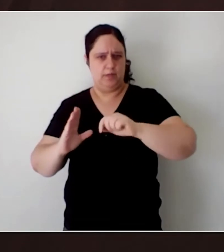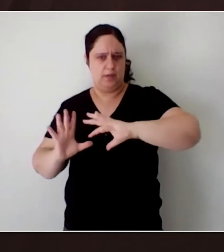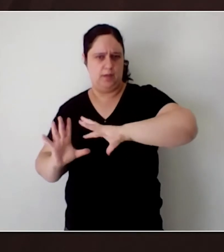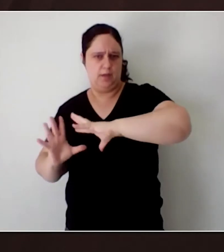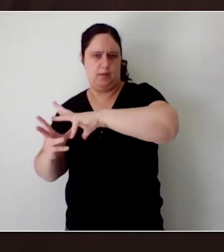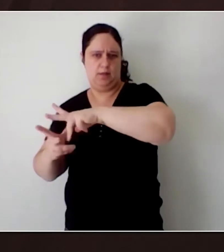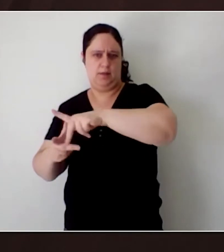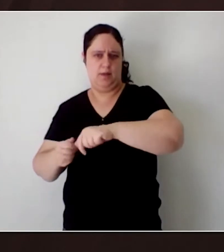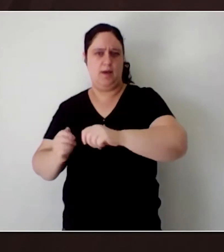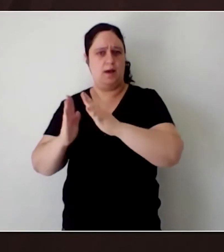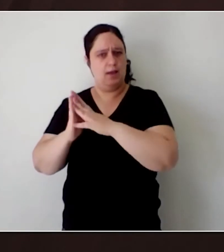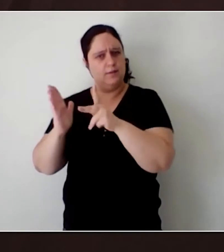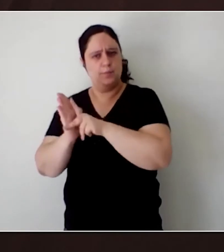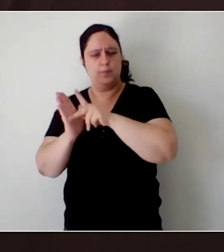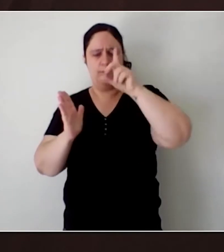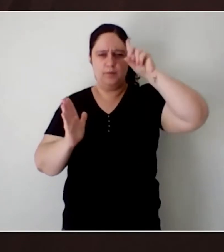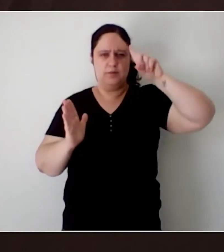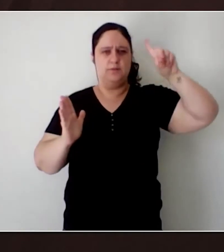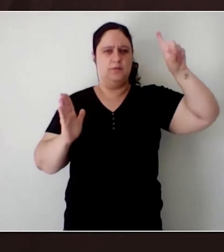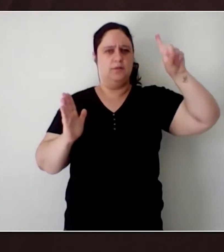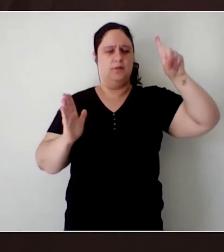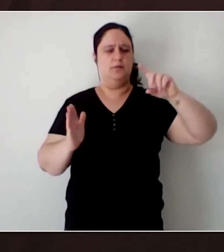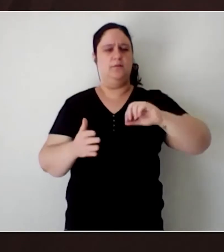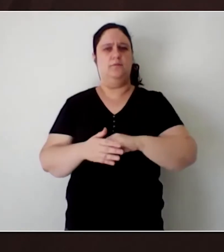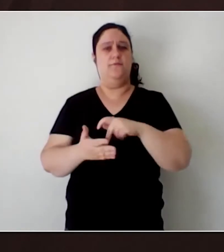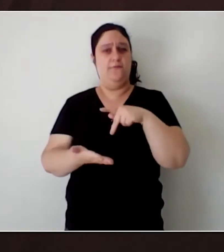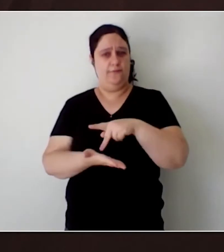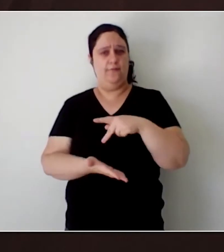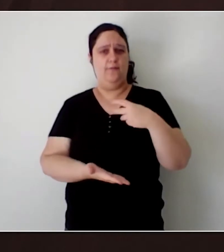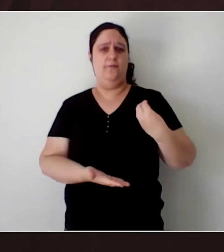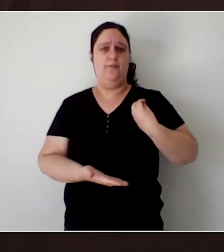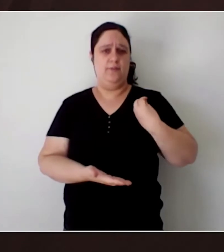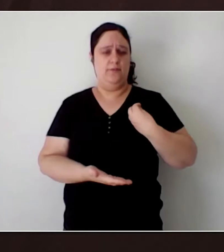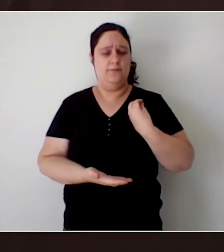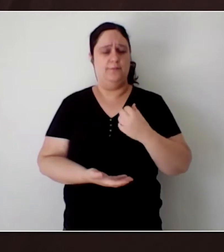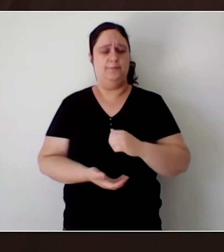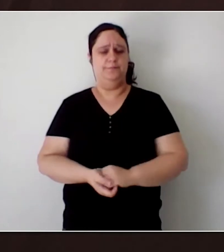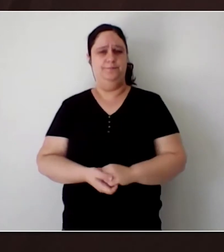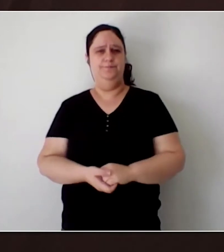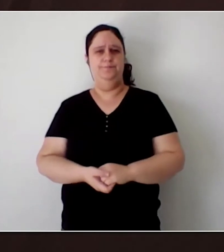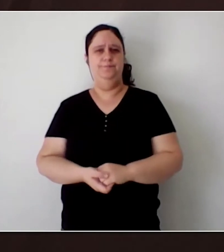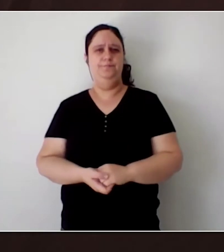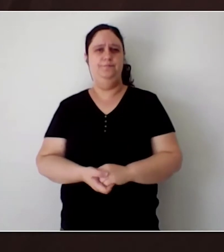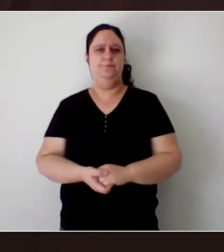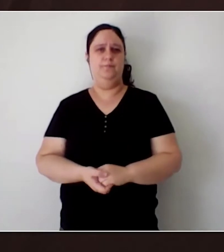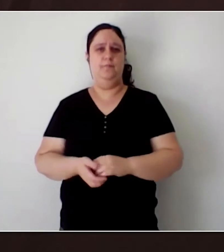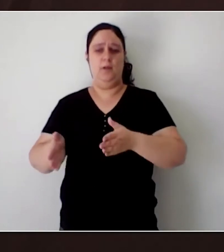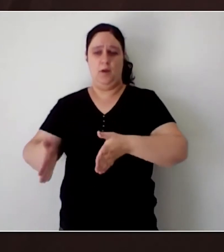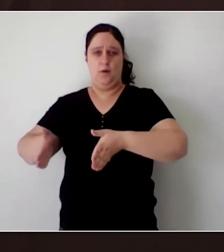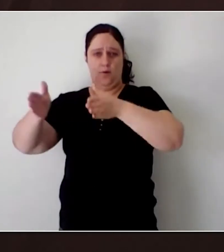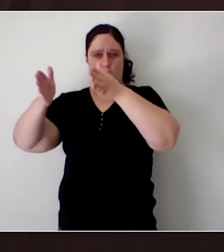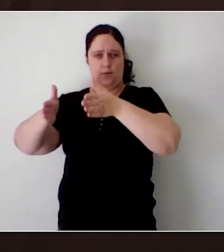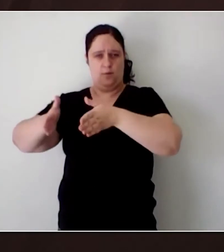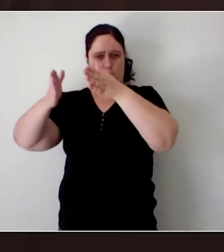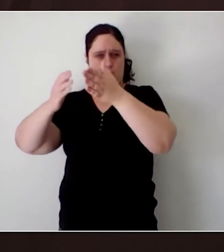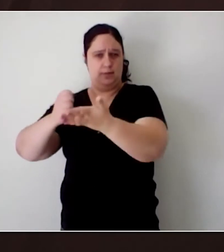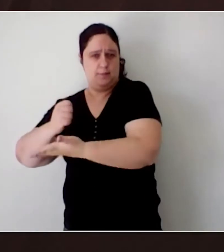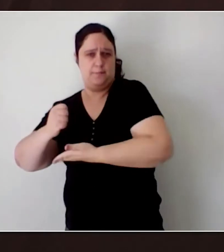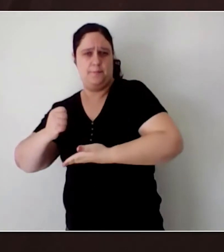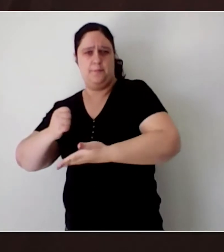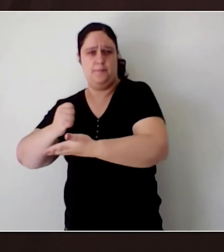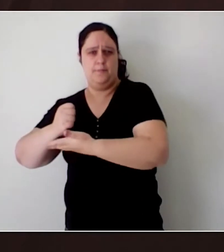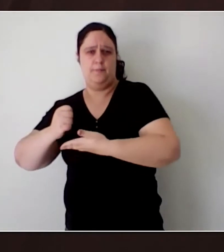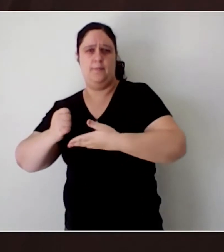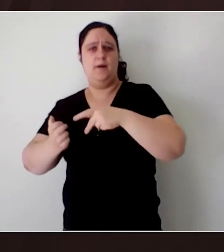Deus, é a igreja do Deus vivo, que é a coluna e a base da própria verdade,